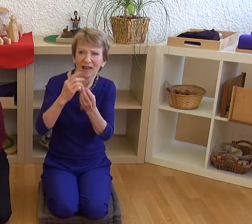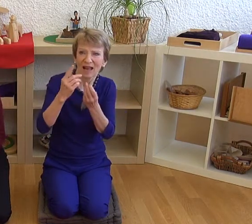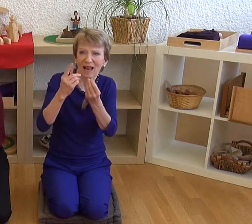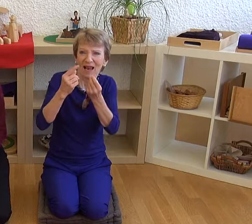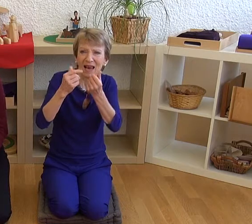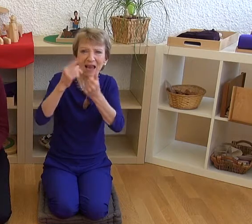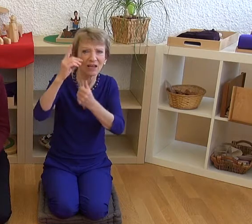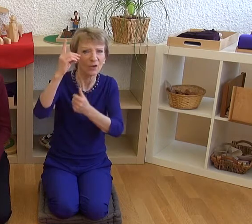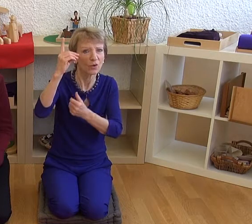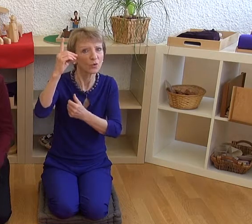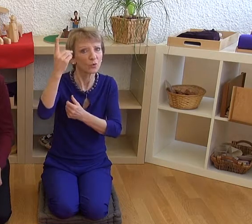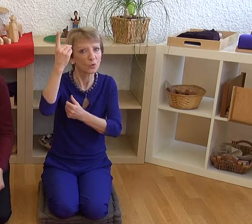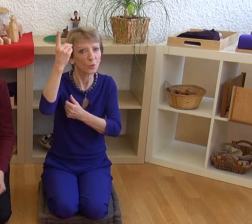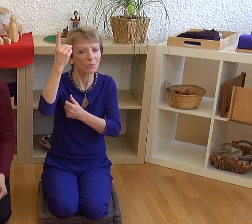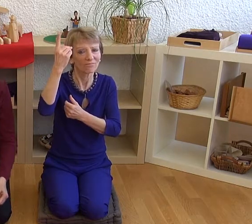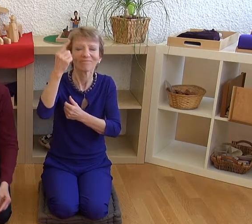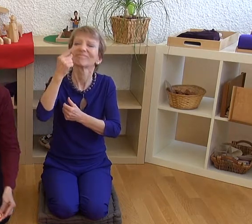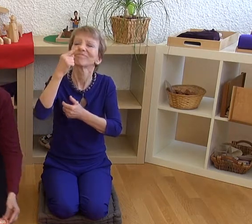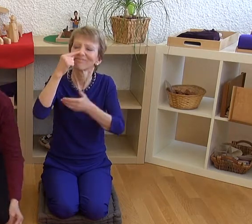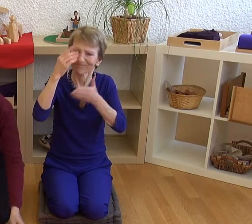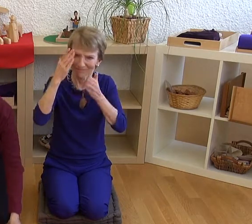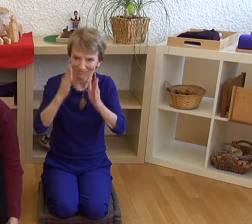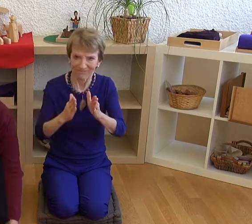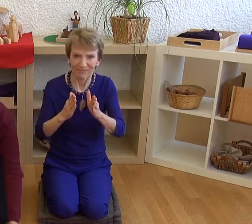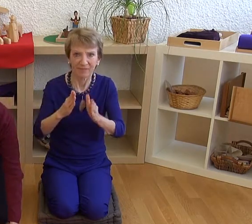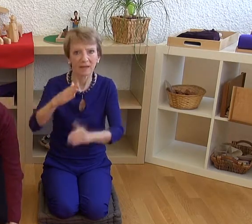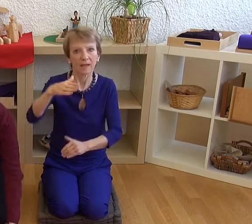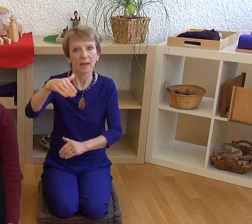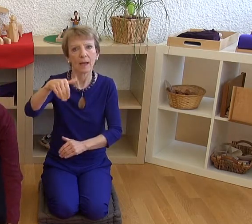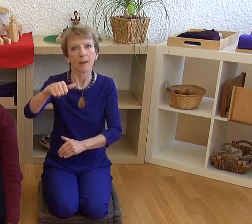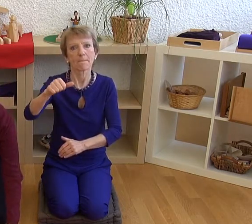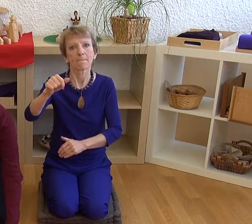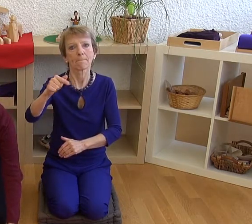Matthias prendrait la place de Judas.